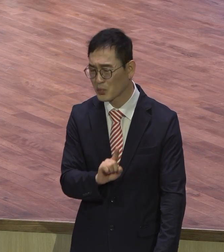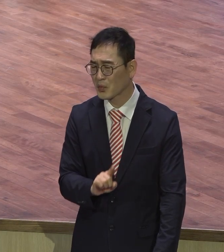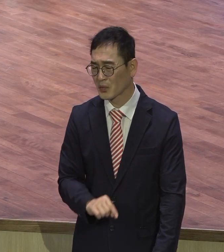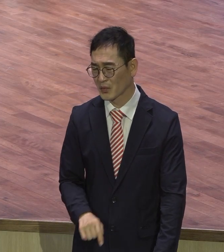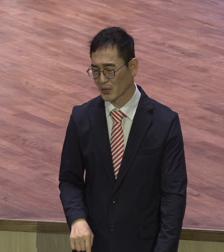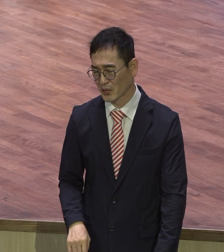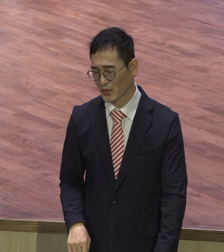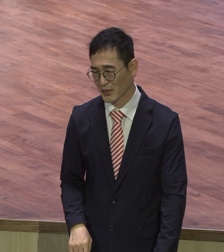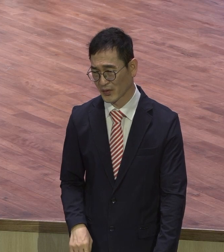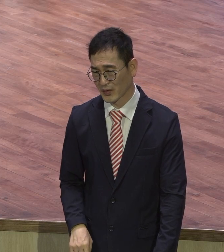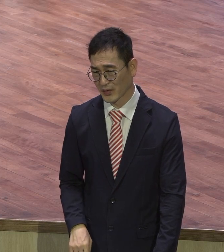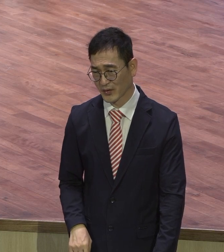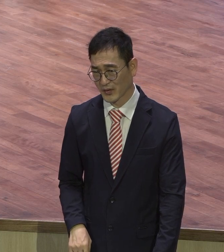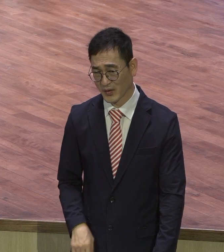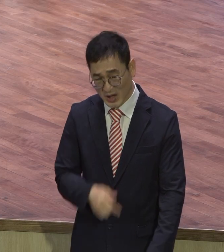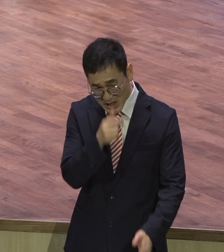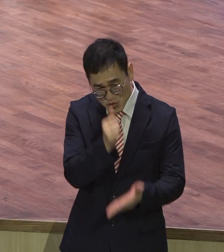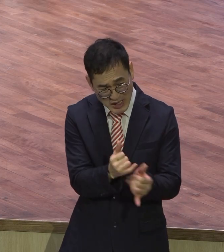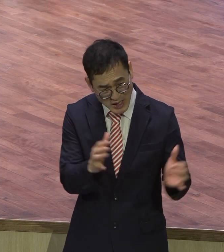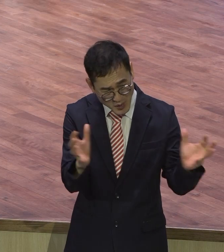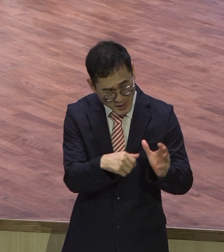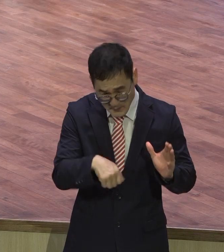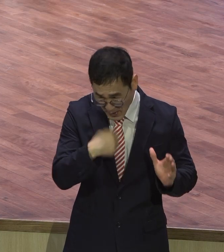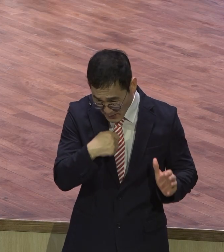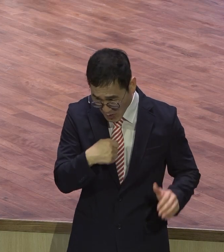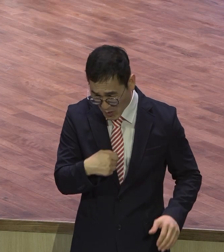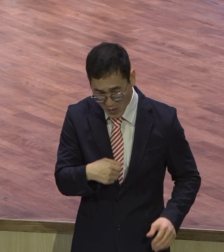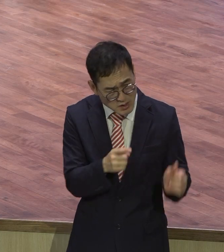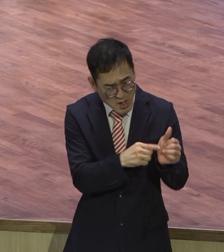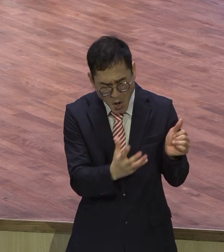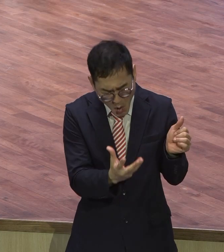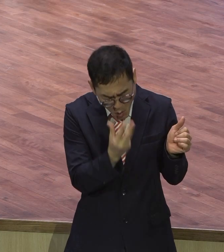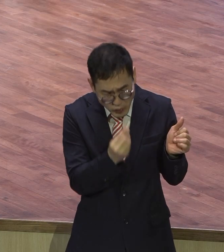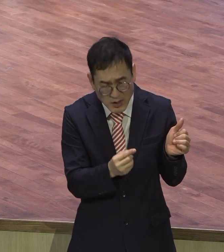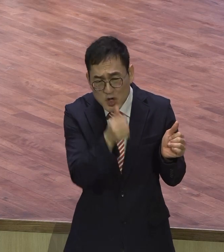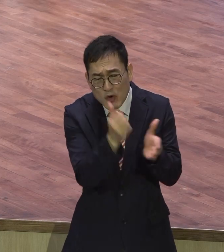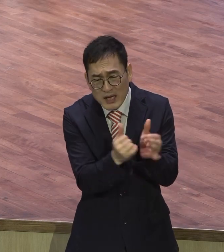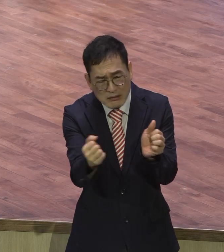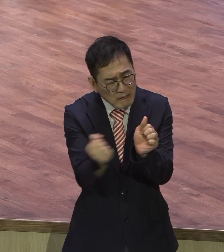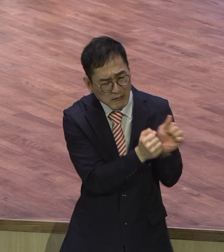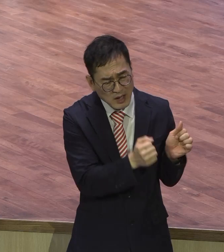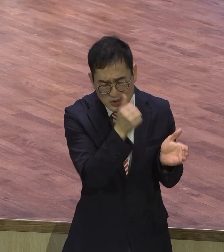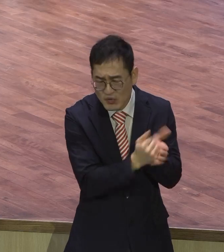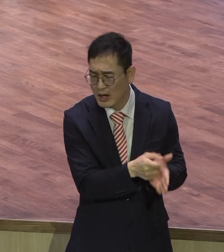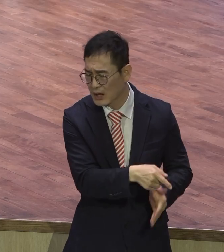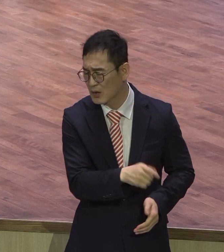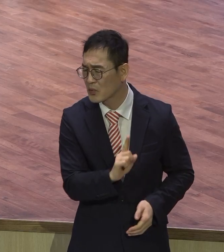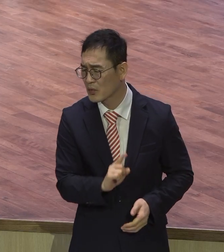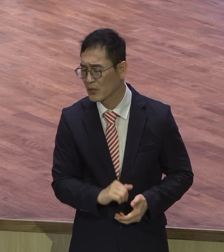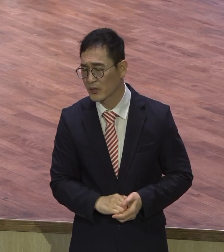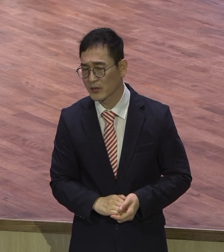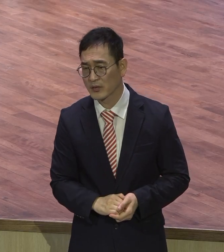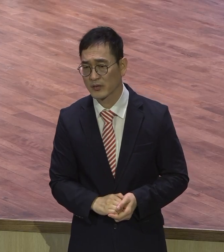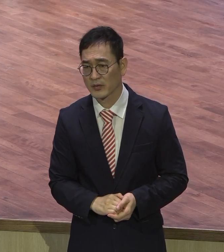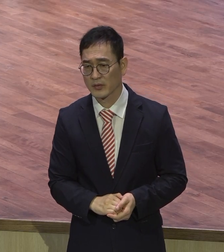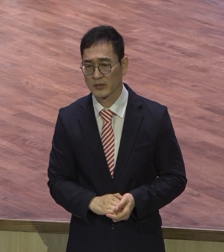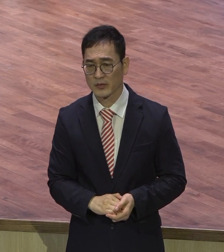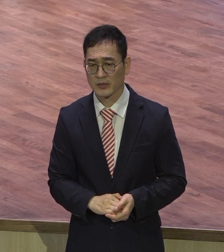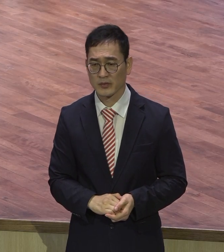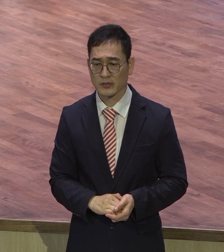너희 선생은 거룩하다 하면서 저 죄인들 저 세리들